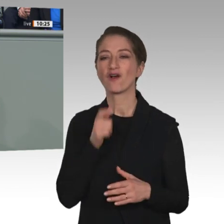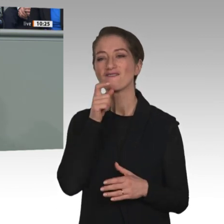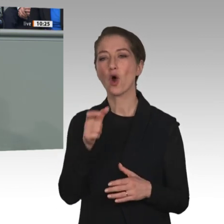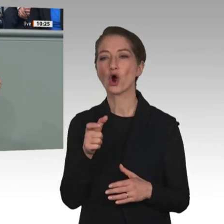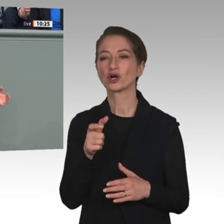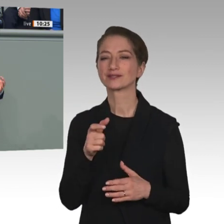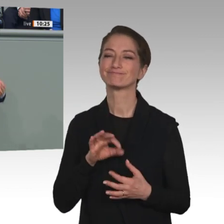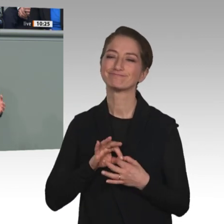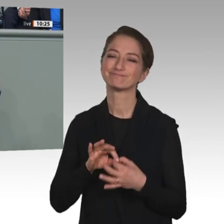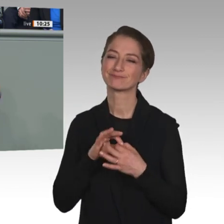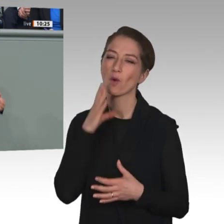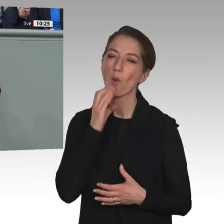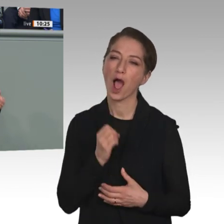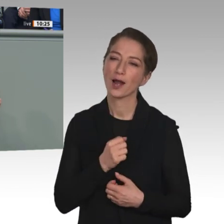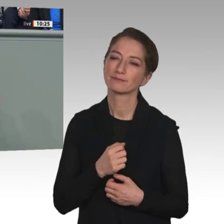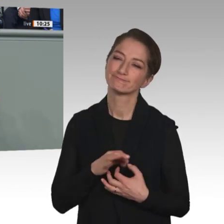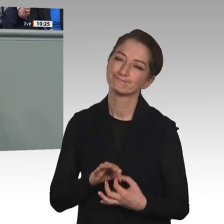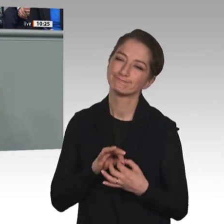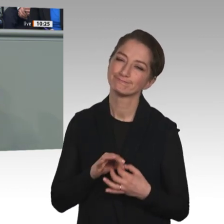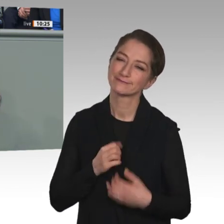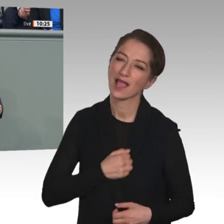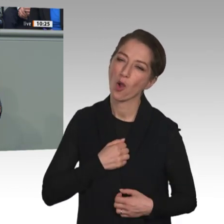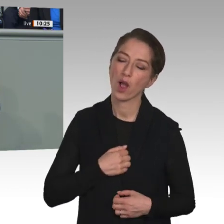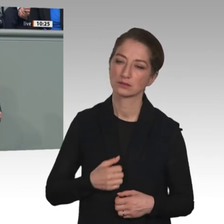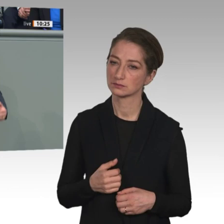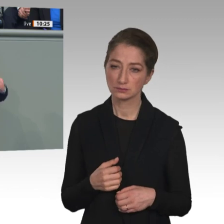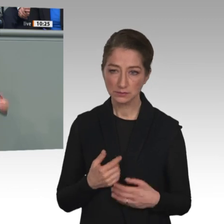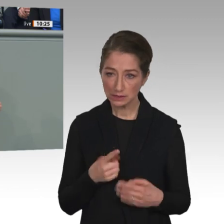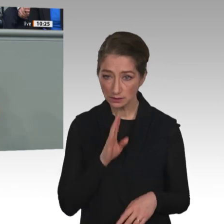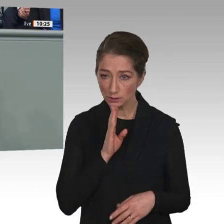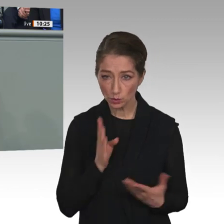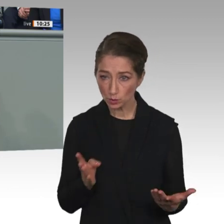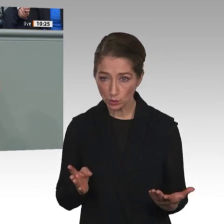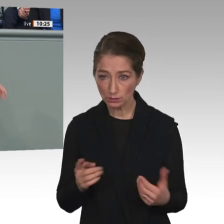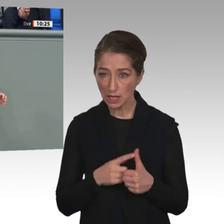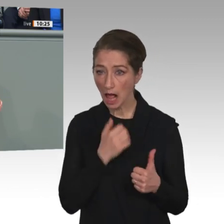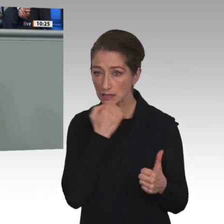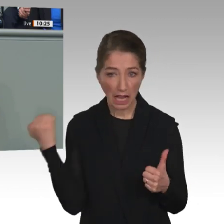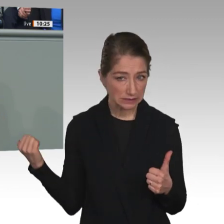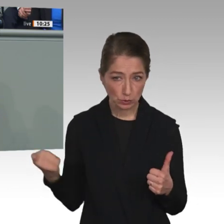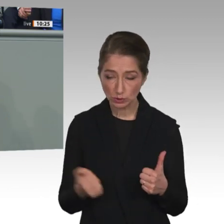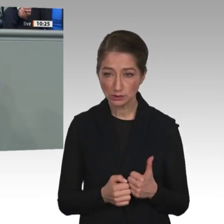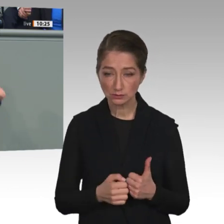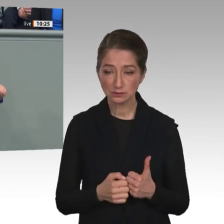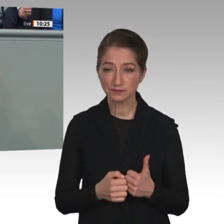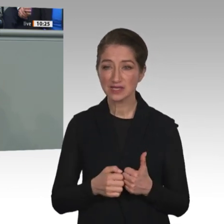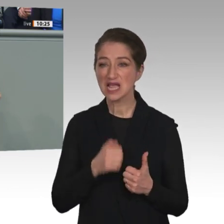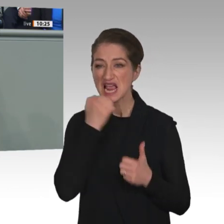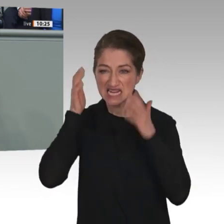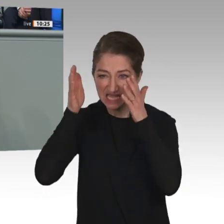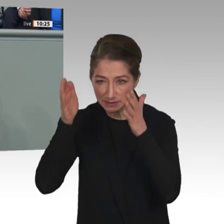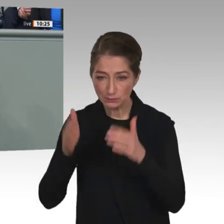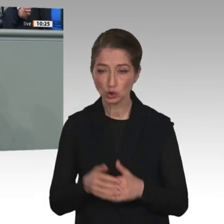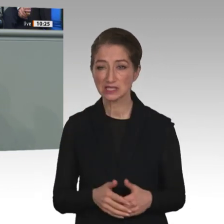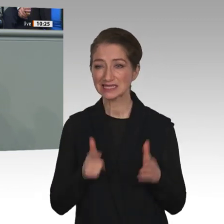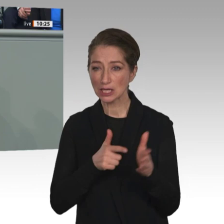ist, sondern wir brauchen die Instrumente dafür, um Radikalismus, Extremismus und Terrorismus mit allen